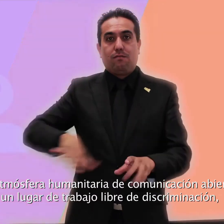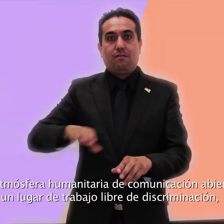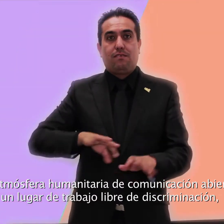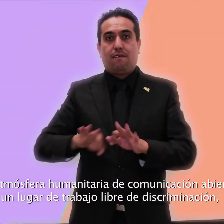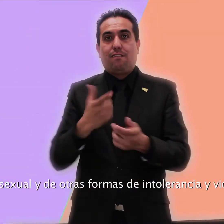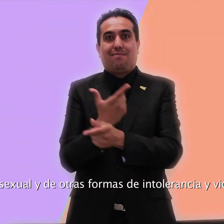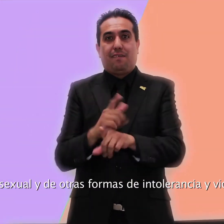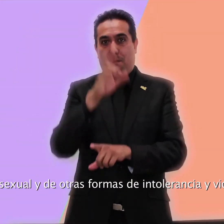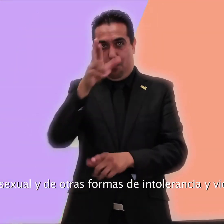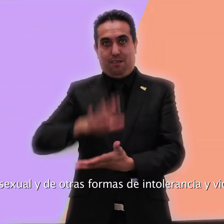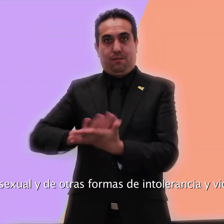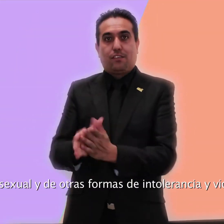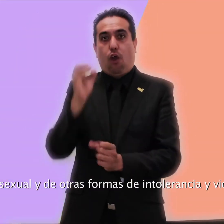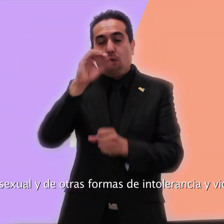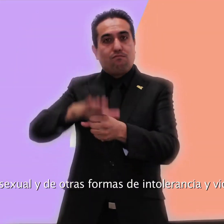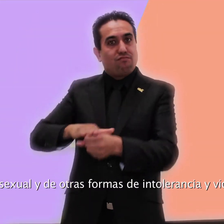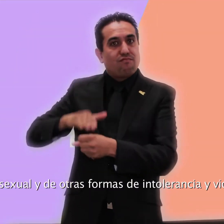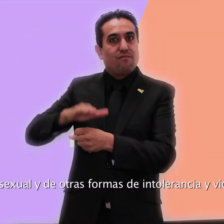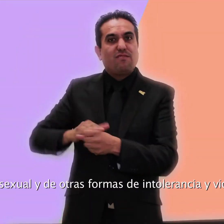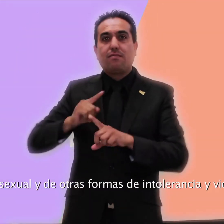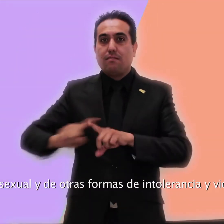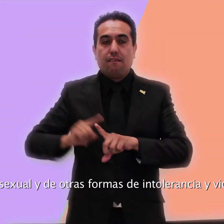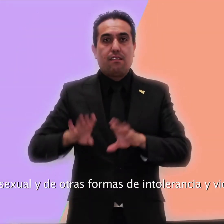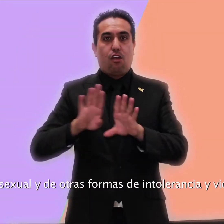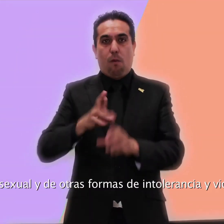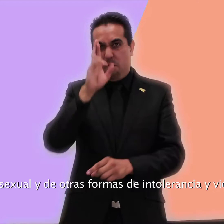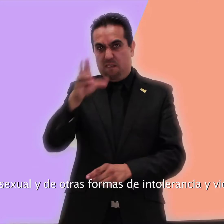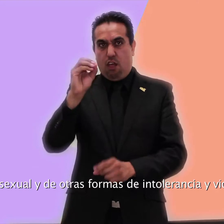discriminación, de acoso sexual y de otras formas de intolerancia y violencia.